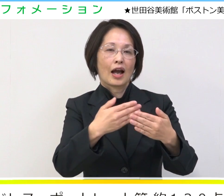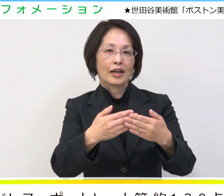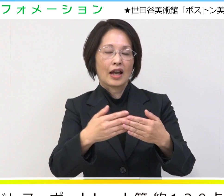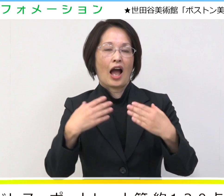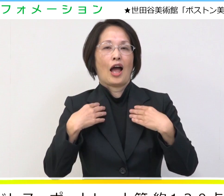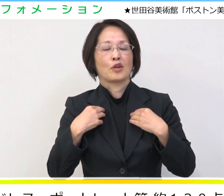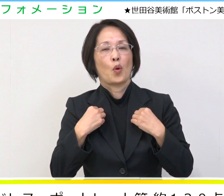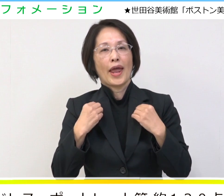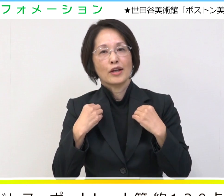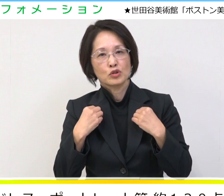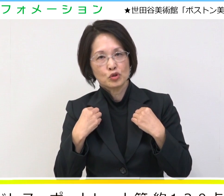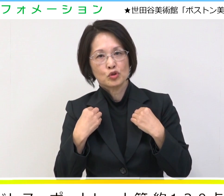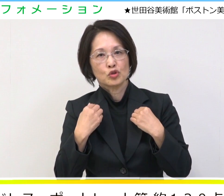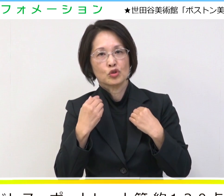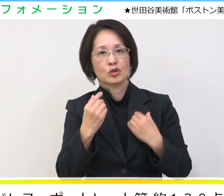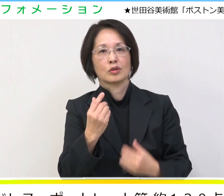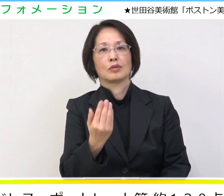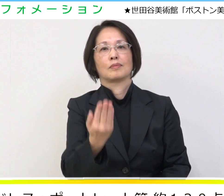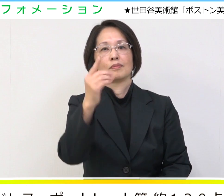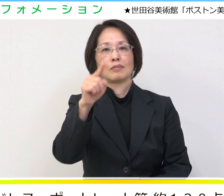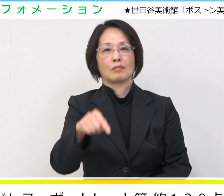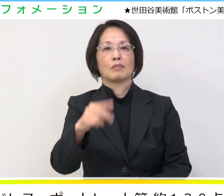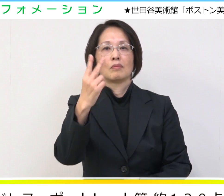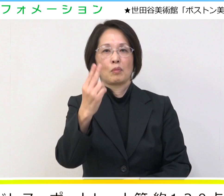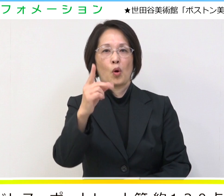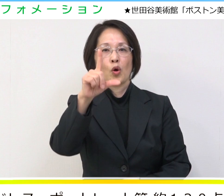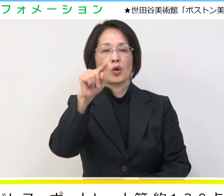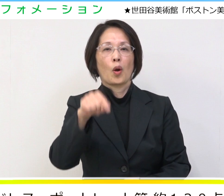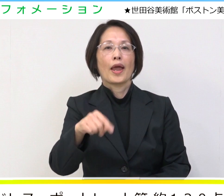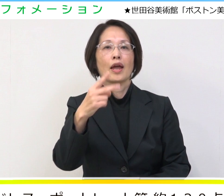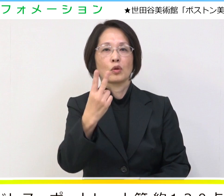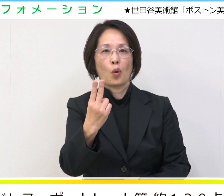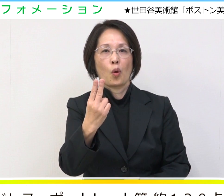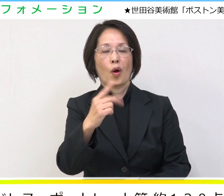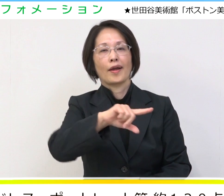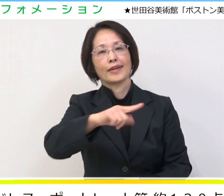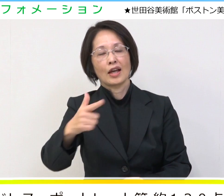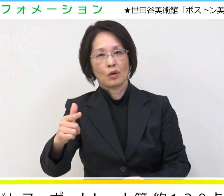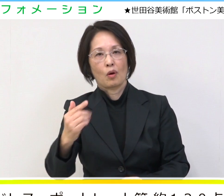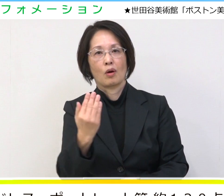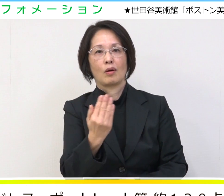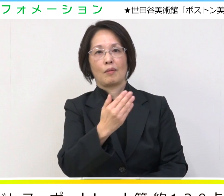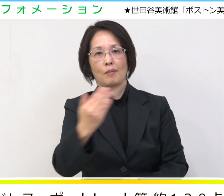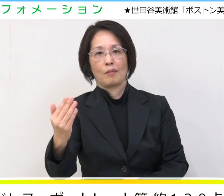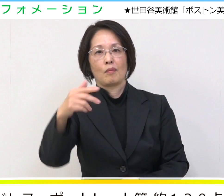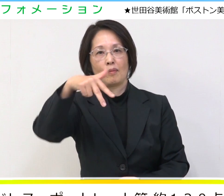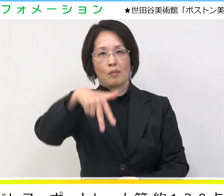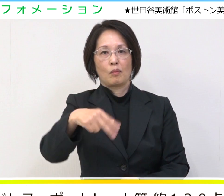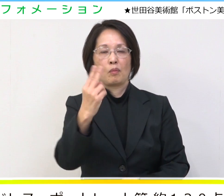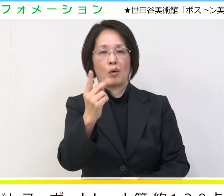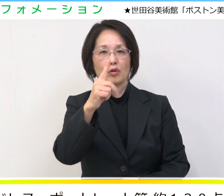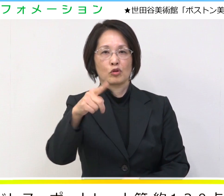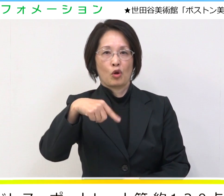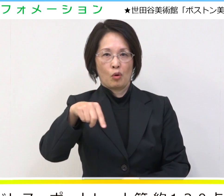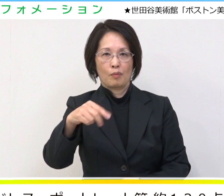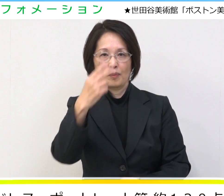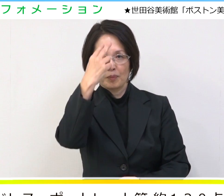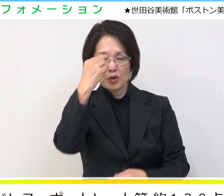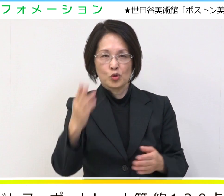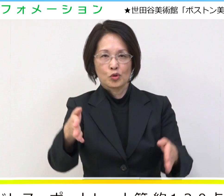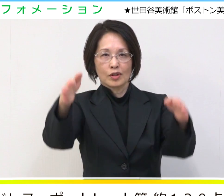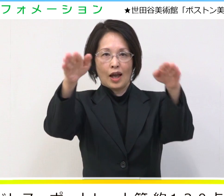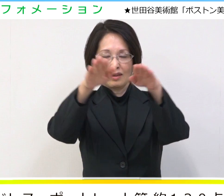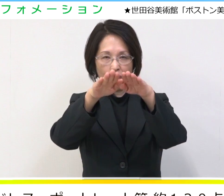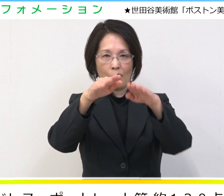絵画やドレスあポートレートなどボストン美術館所蔵の多彩な作品